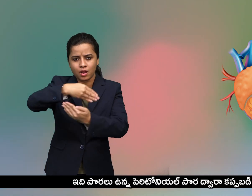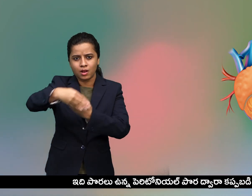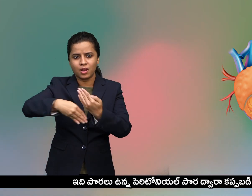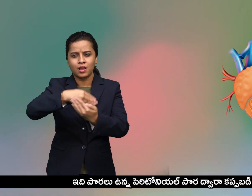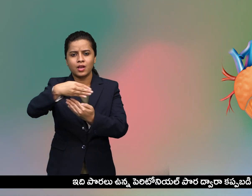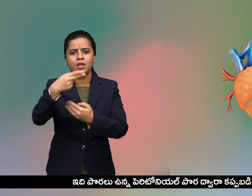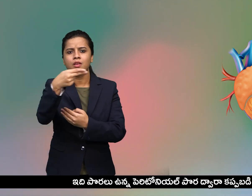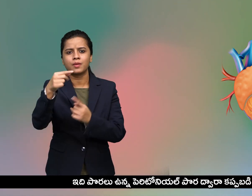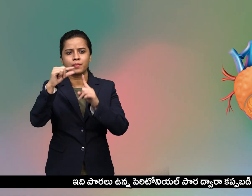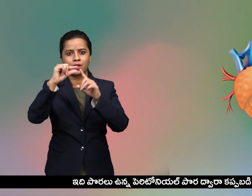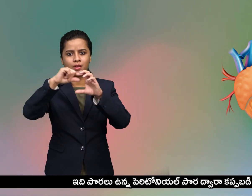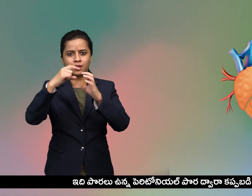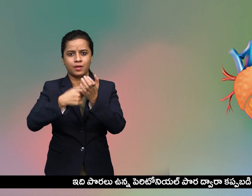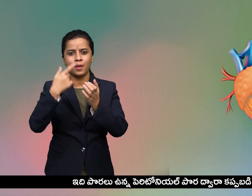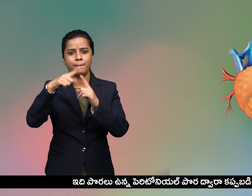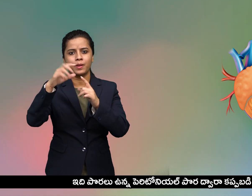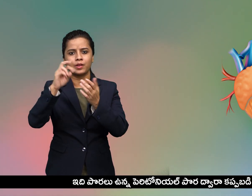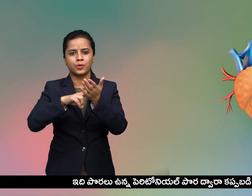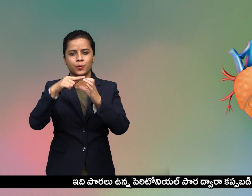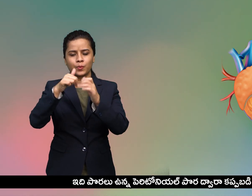ద్వారా కప్పబడి ఉంటుంది.